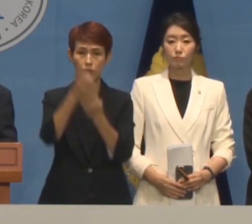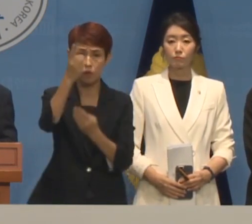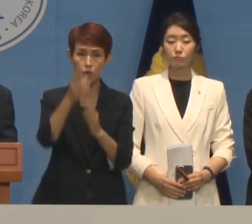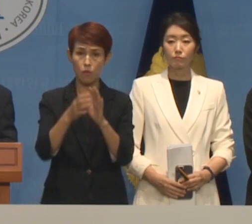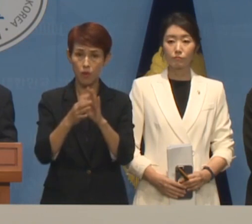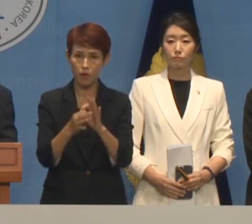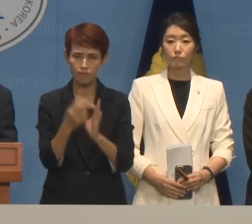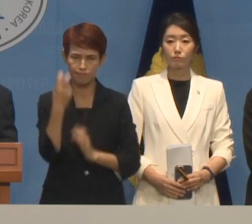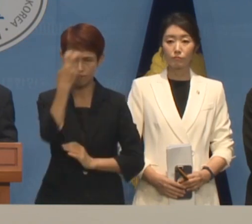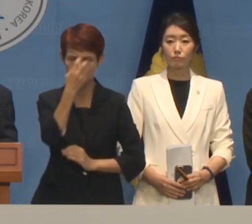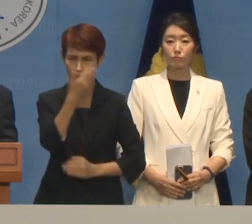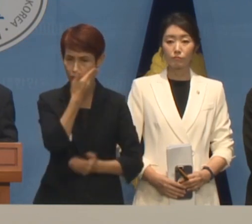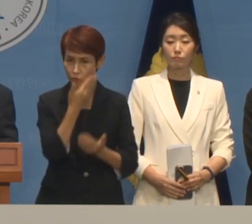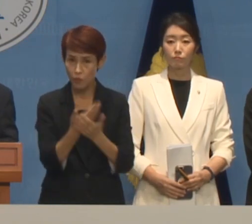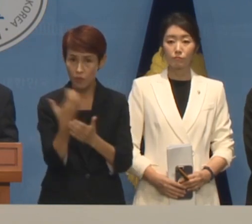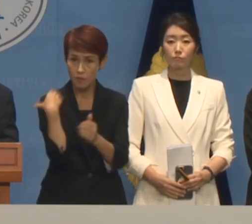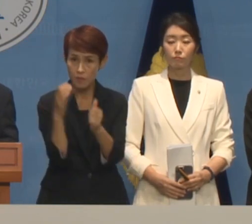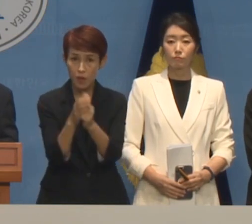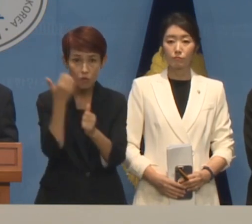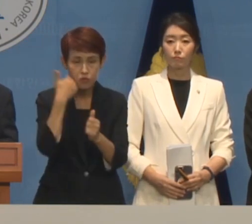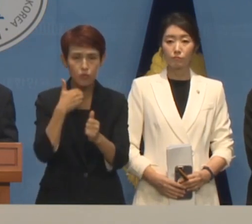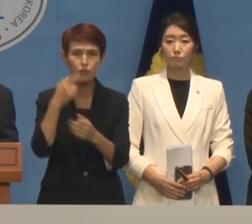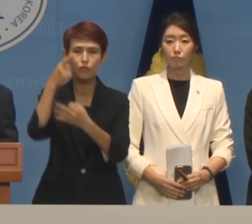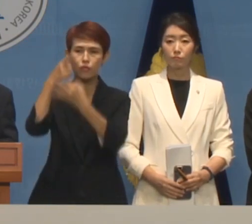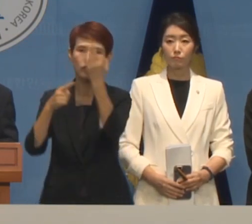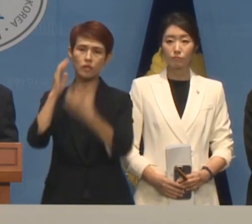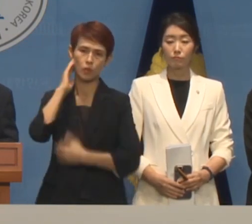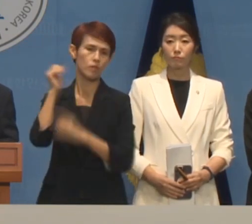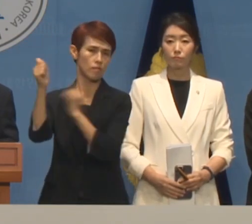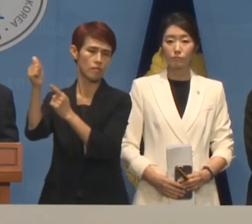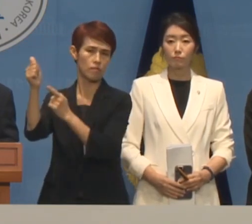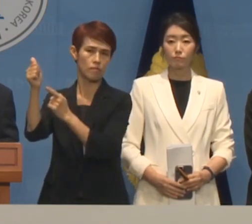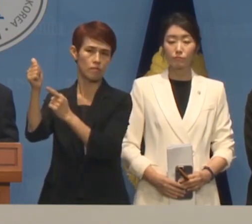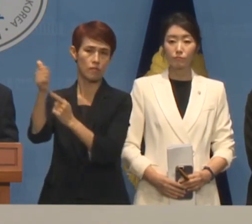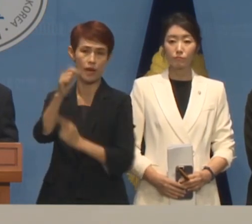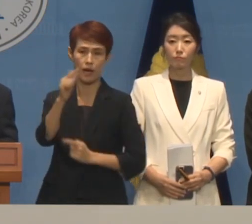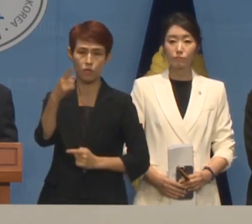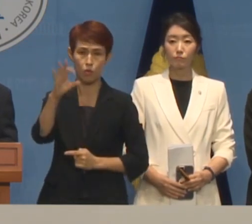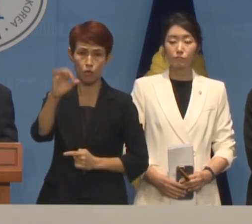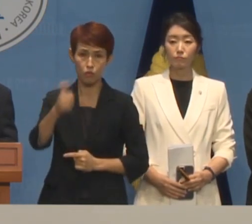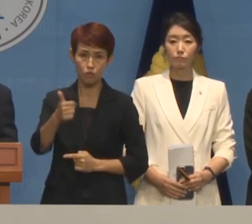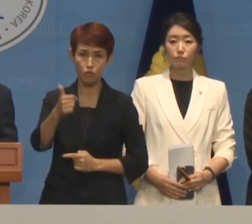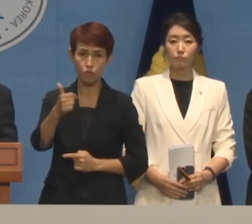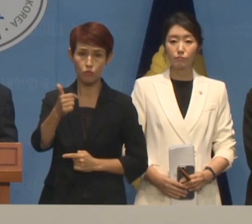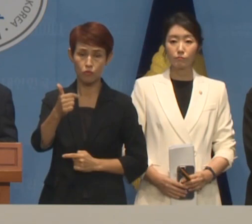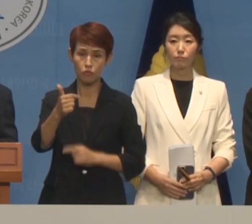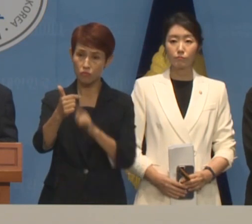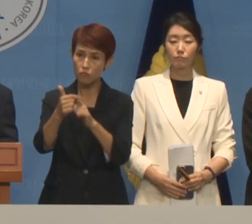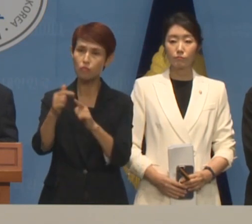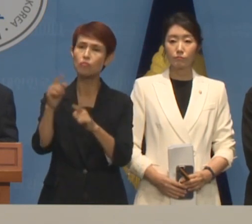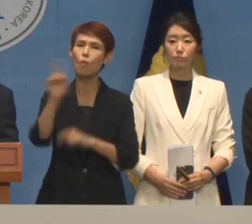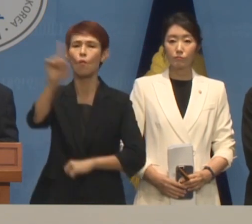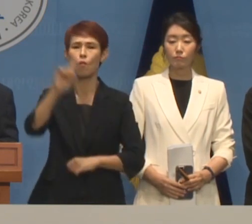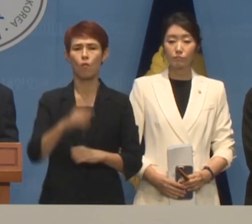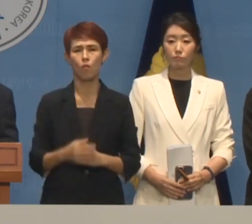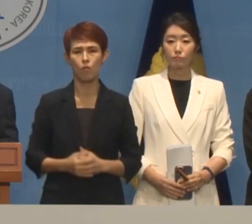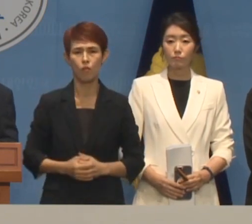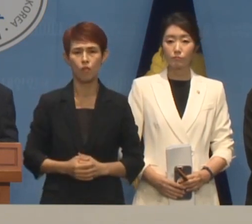사건 수사의 핵심이었던 윤석열 대통령과 한동훈 국민의힘 대표는 지금 무엇을 하고